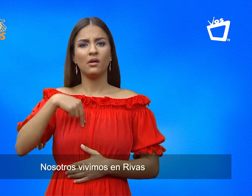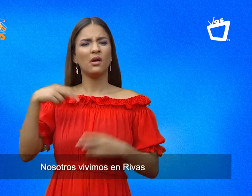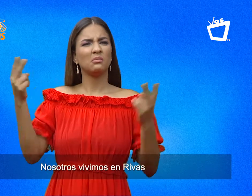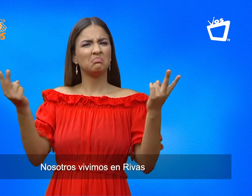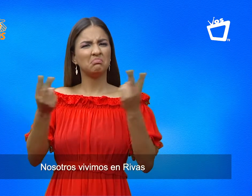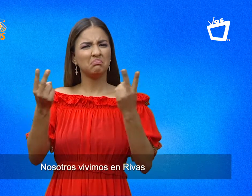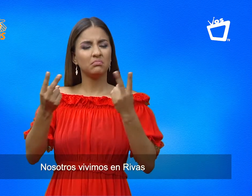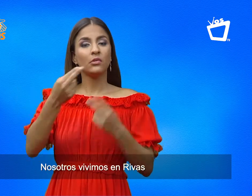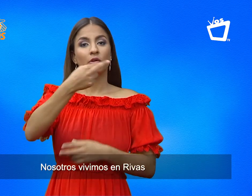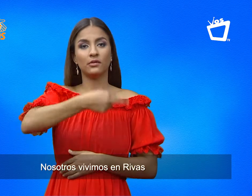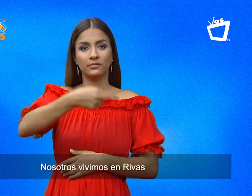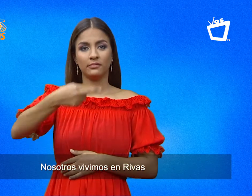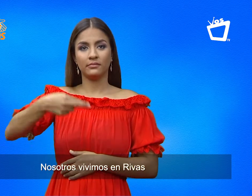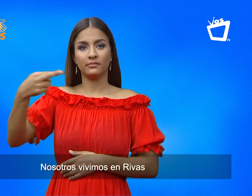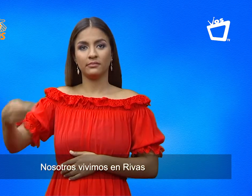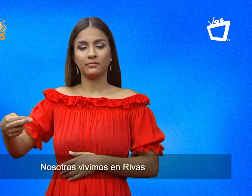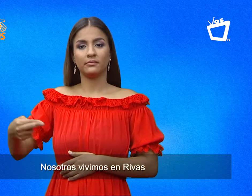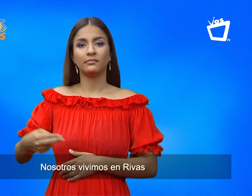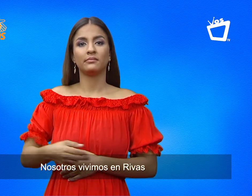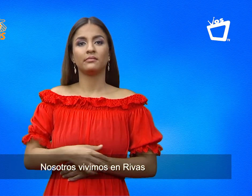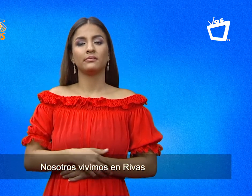nosotros vivimos arribas